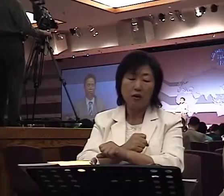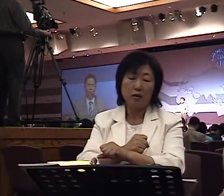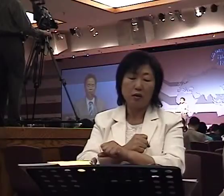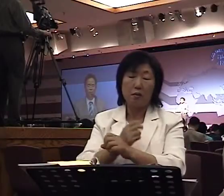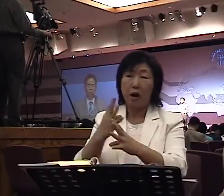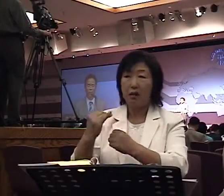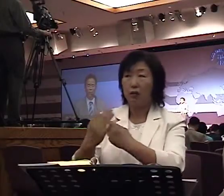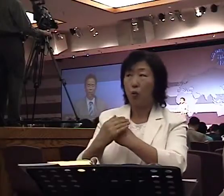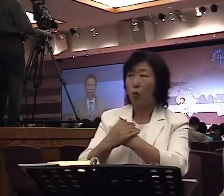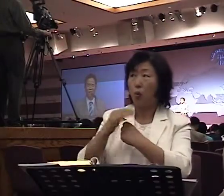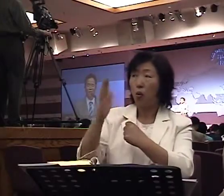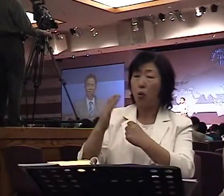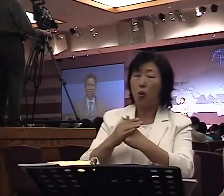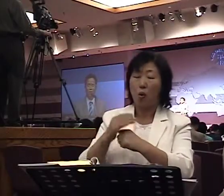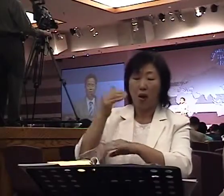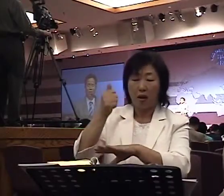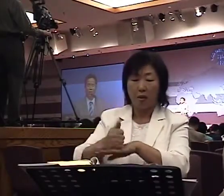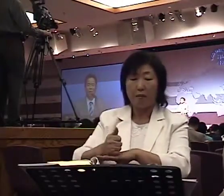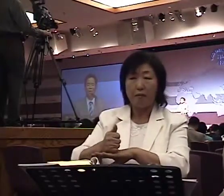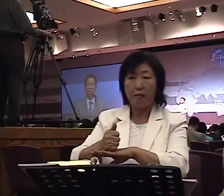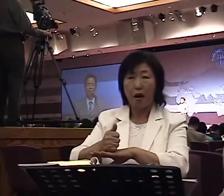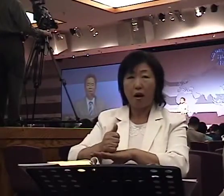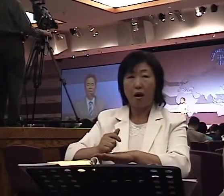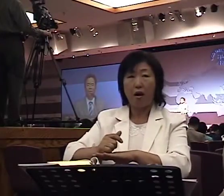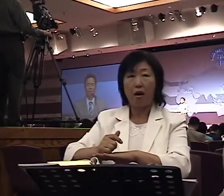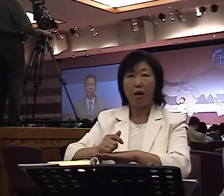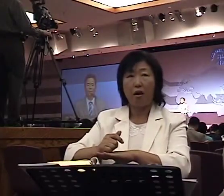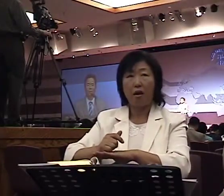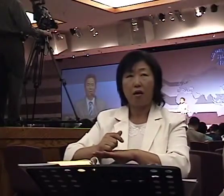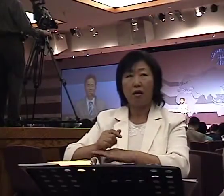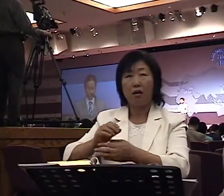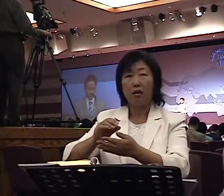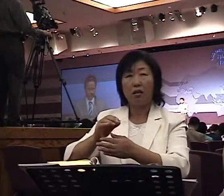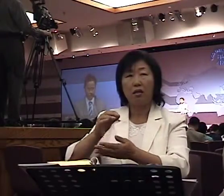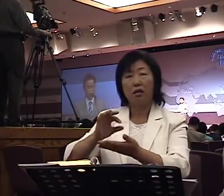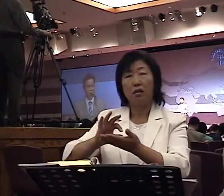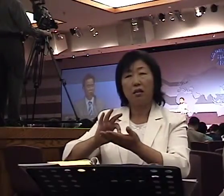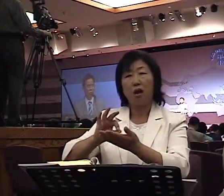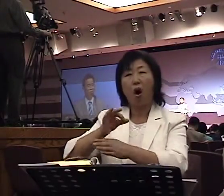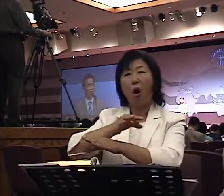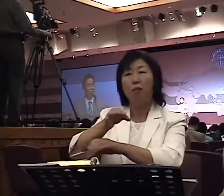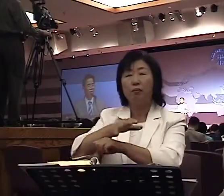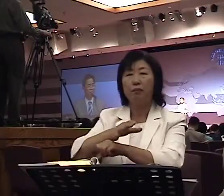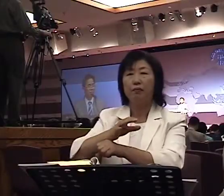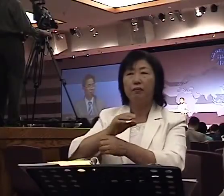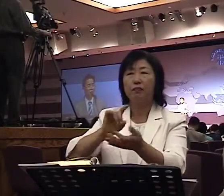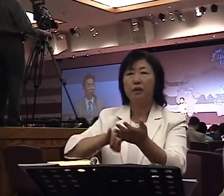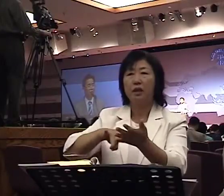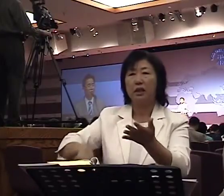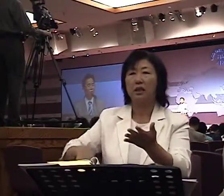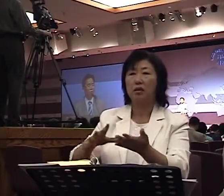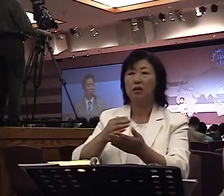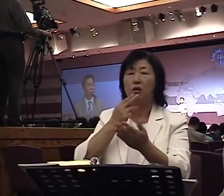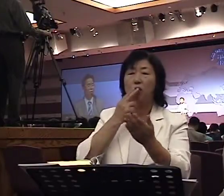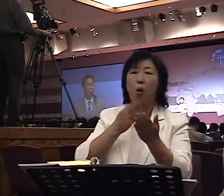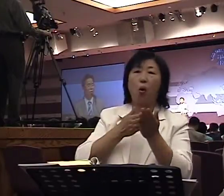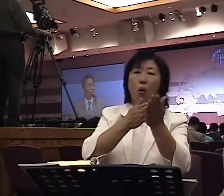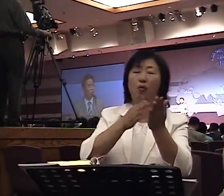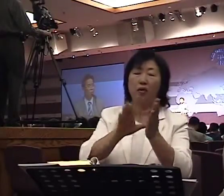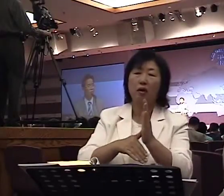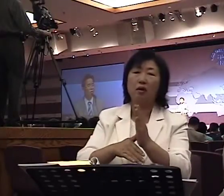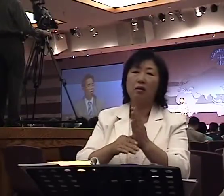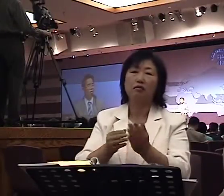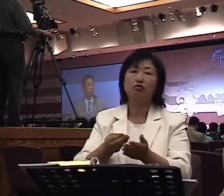되겠고 또 여러분 연말에 텍스 보고할 때 많은 도움을 얻으실 수가 있습니다. 혹시 교인